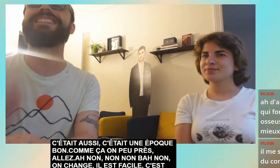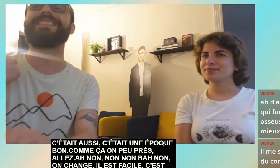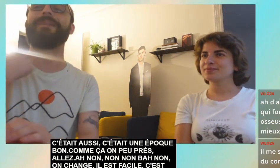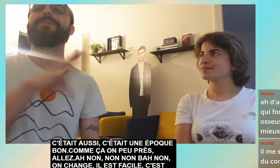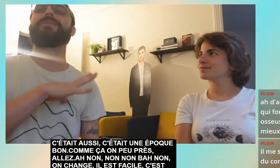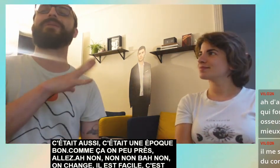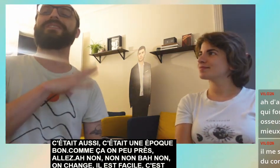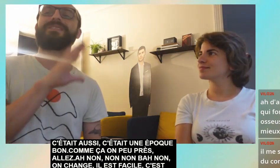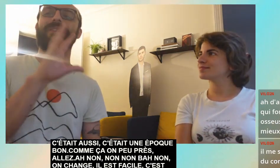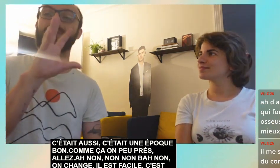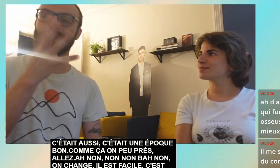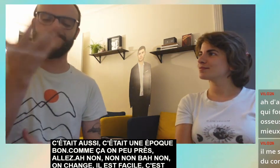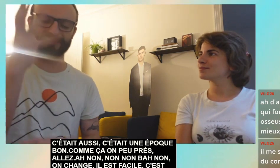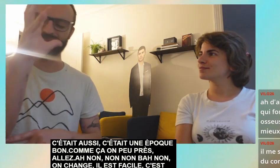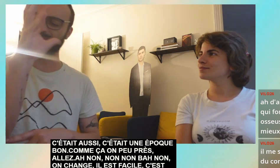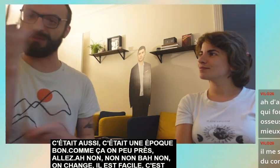C'est pas le professeur, quoi,